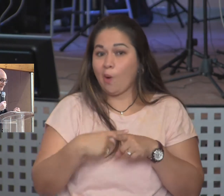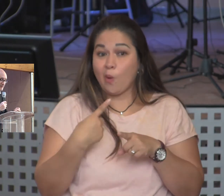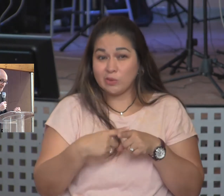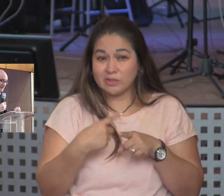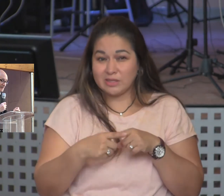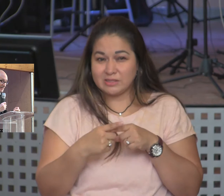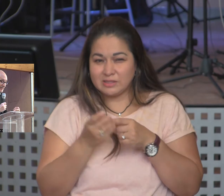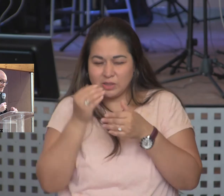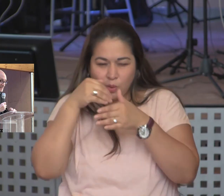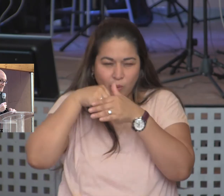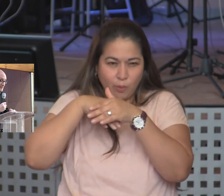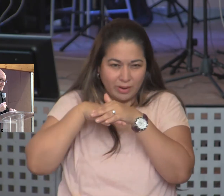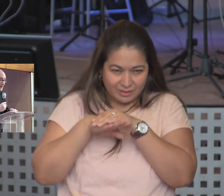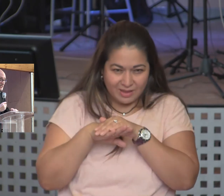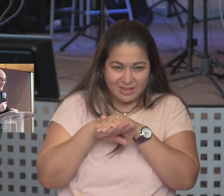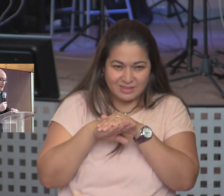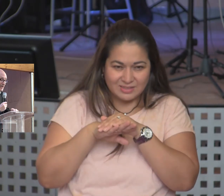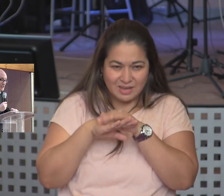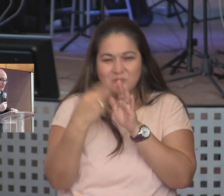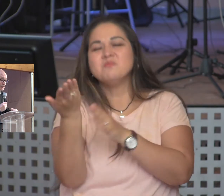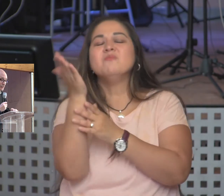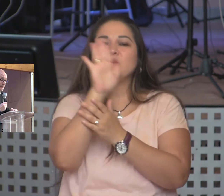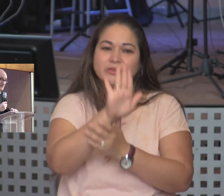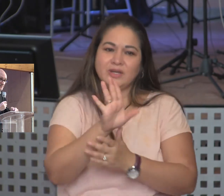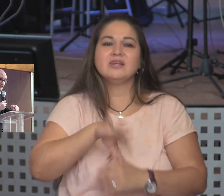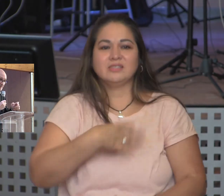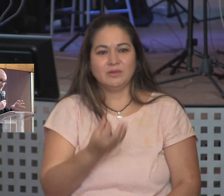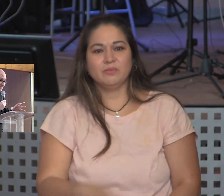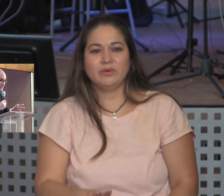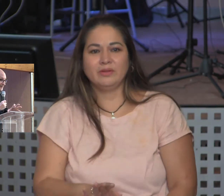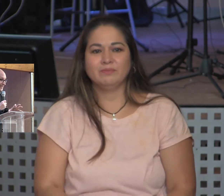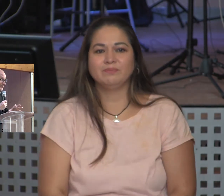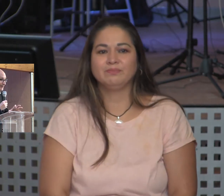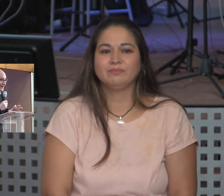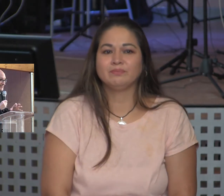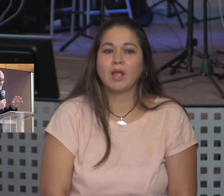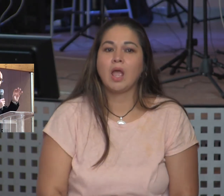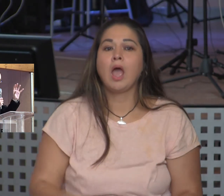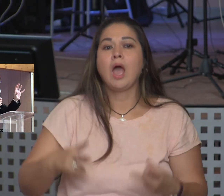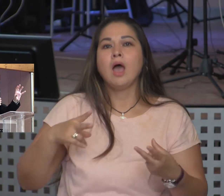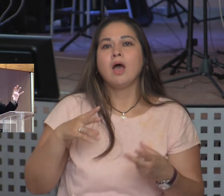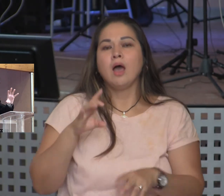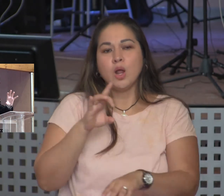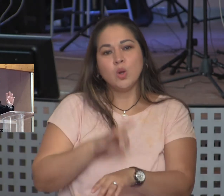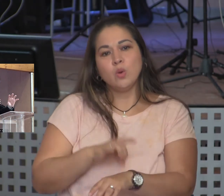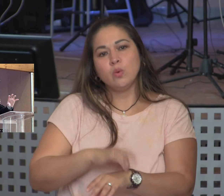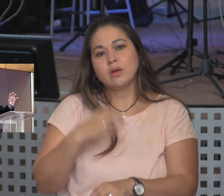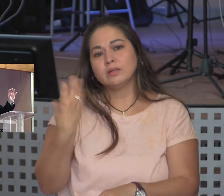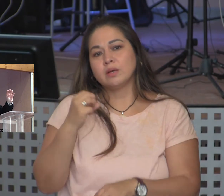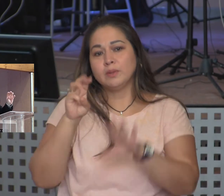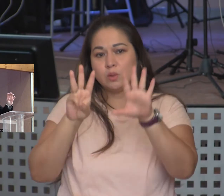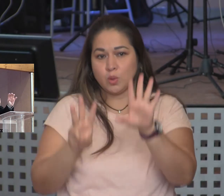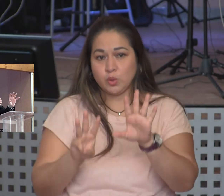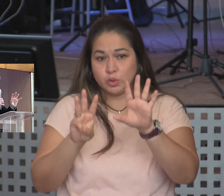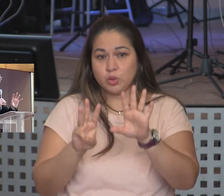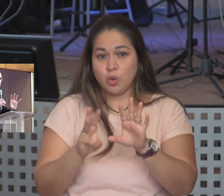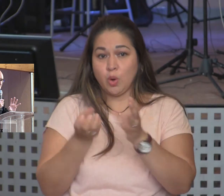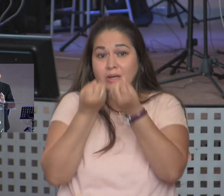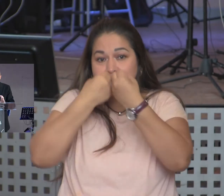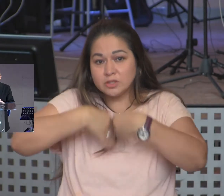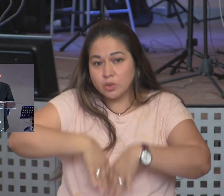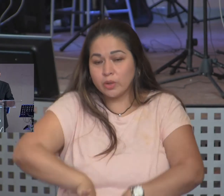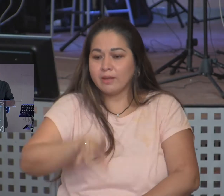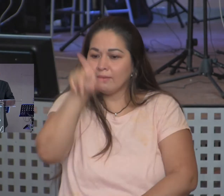leo. Vamos a ir a Lucas 8 y vamos a ver la parábola del sembrador desde un aspecto muy